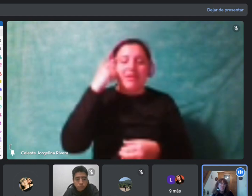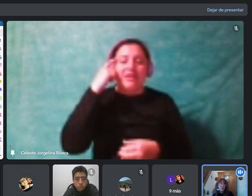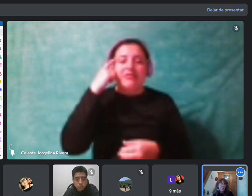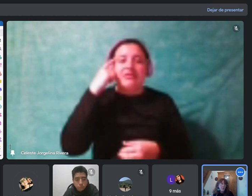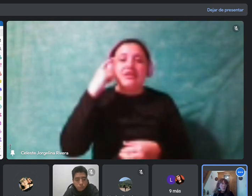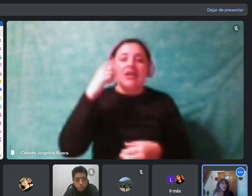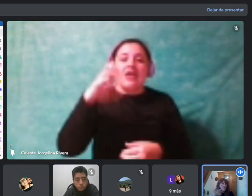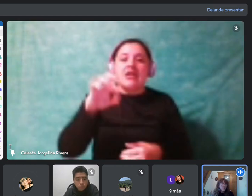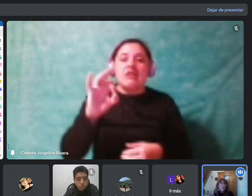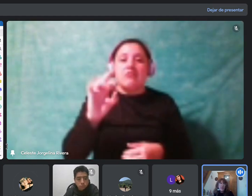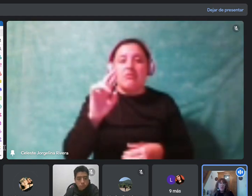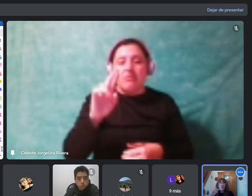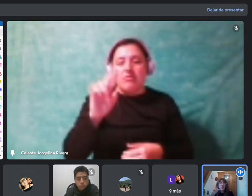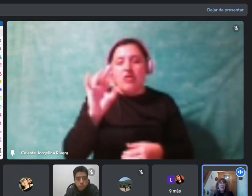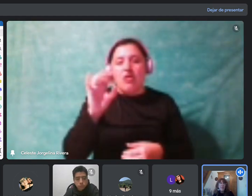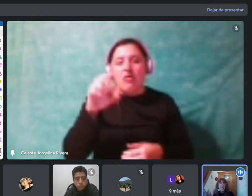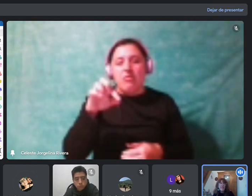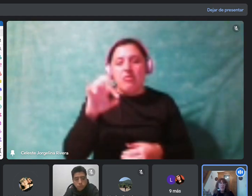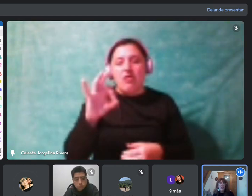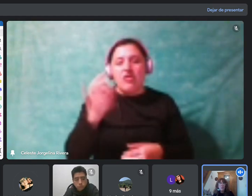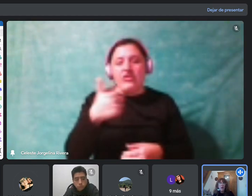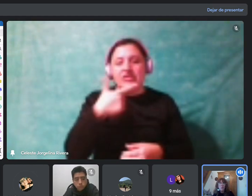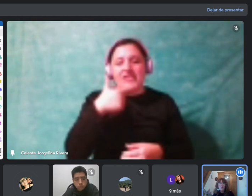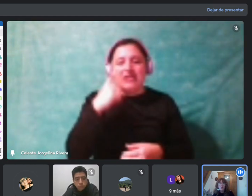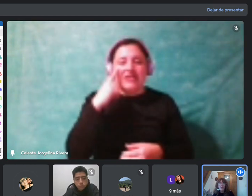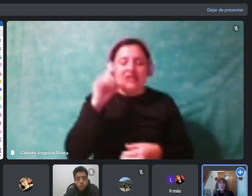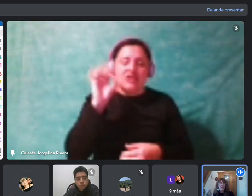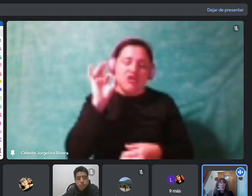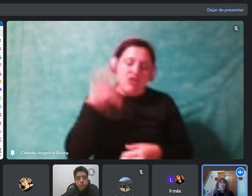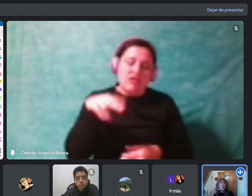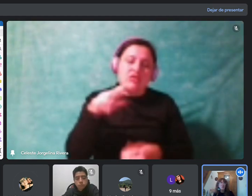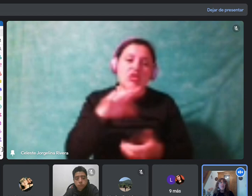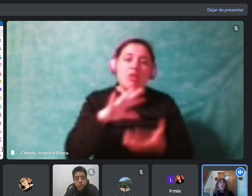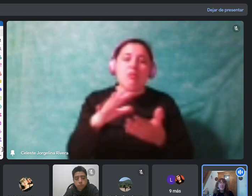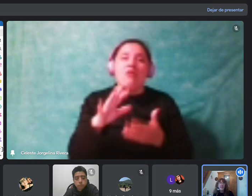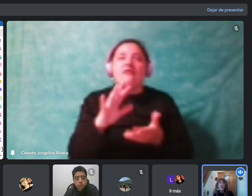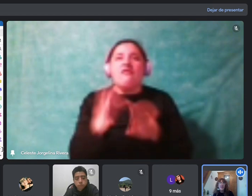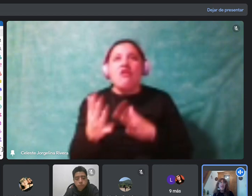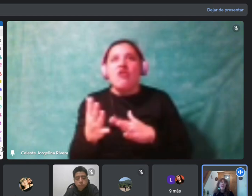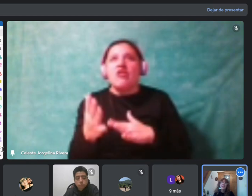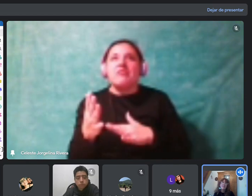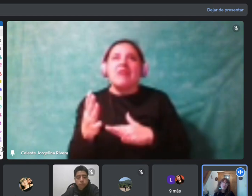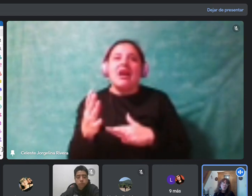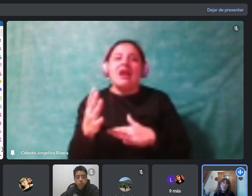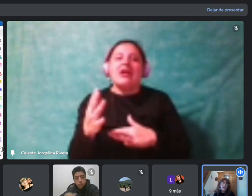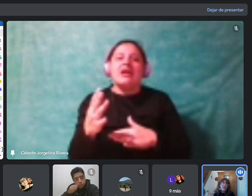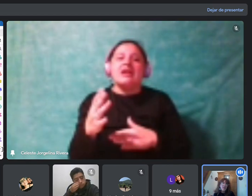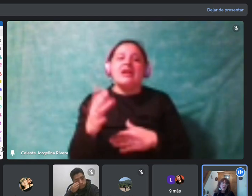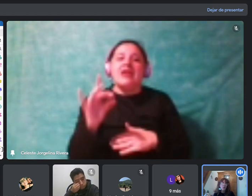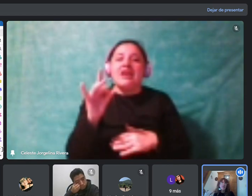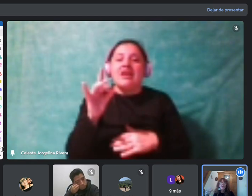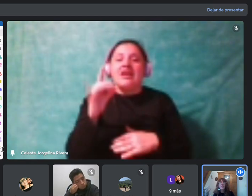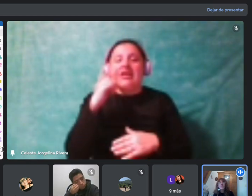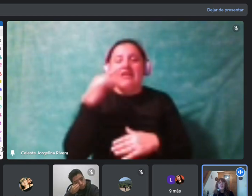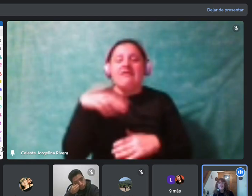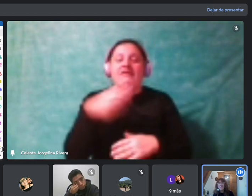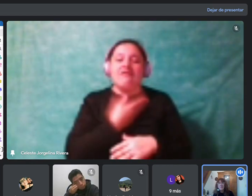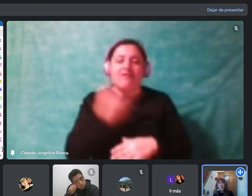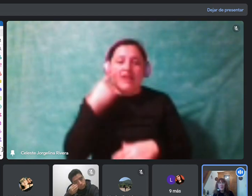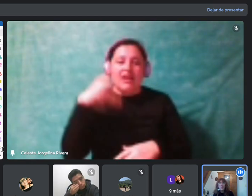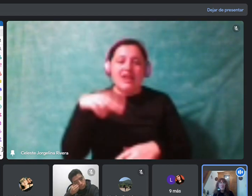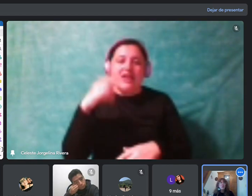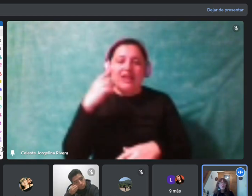infinitivos. Pero también no queda mal si los toman como sustantivos, porque yo les dije que el sustantivo y el